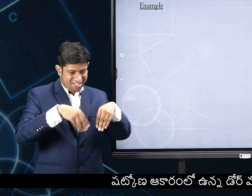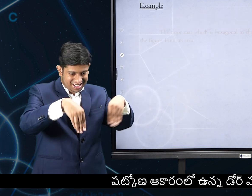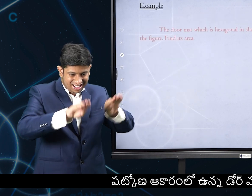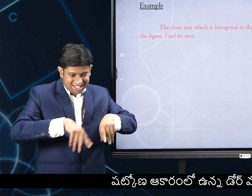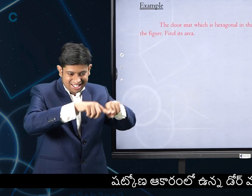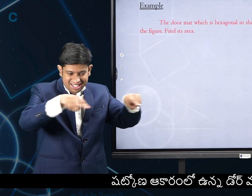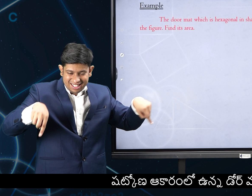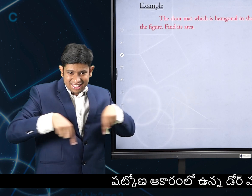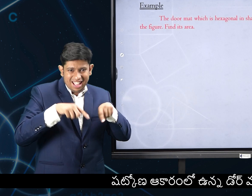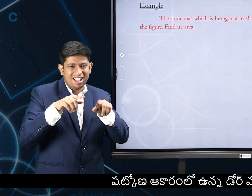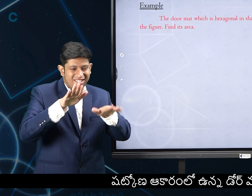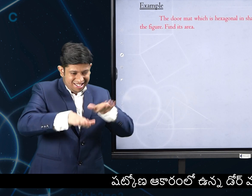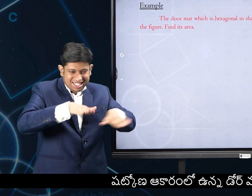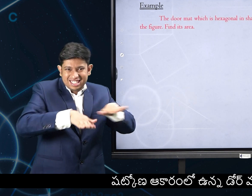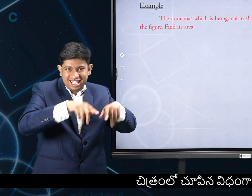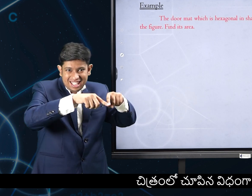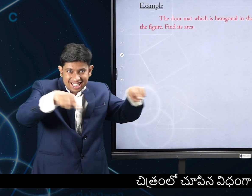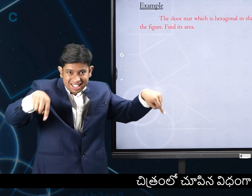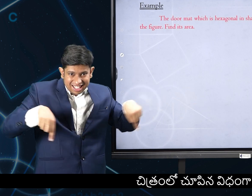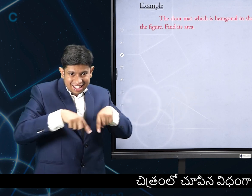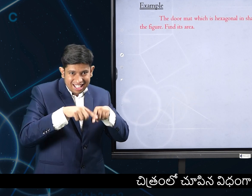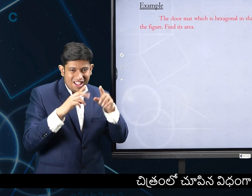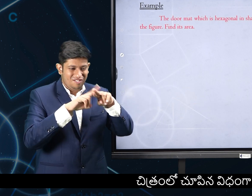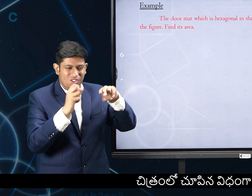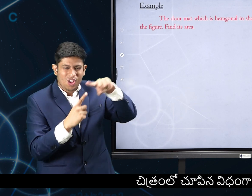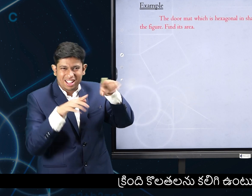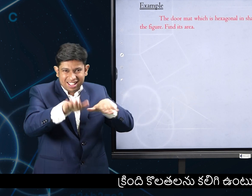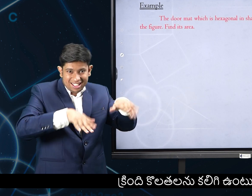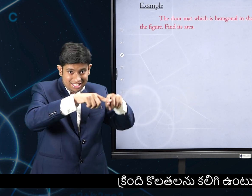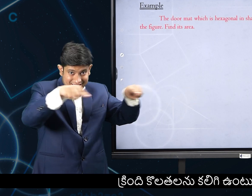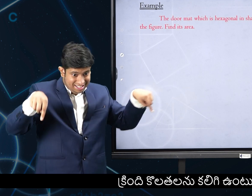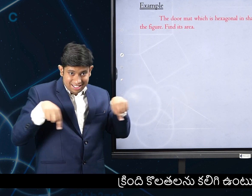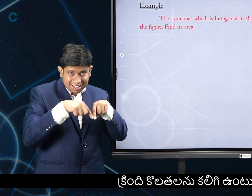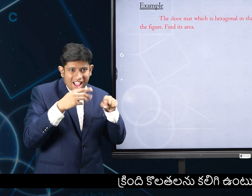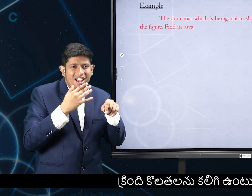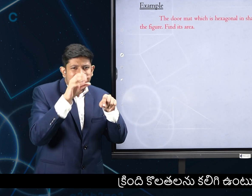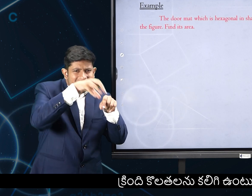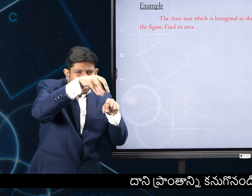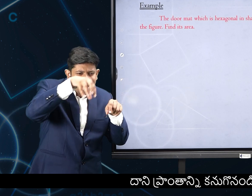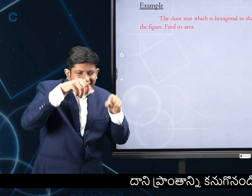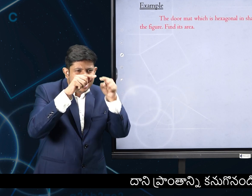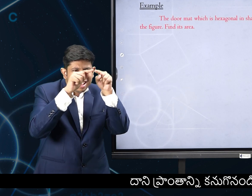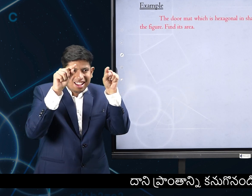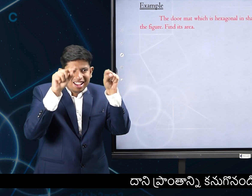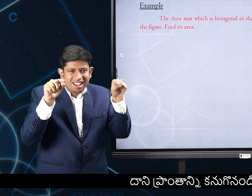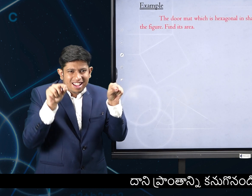షట్కోణ ఆకారంలో ఉన్న డోర్ మ్యాట్ చిత్రంలో చూపిన విధంగా క్రింది కొలతలను కలిగి ఉంది. దాని ప్రాంతాన్ని